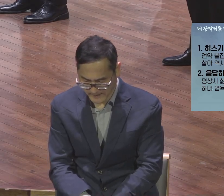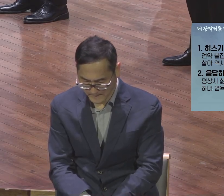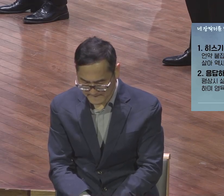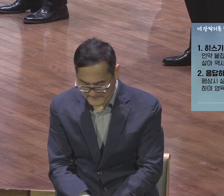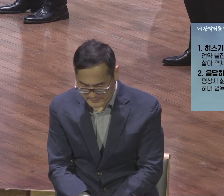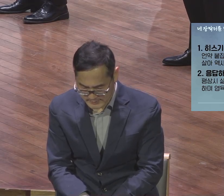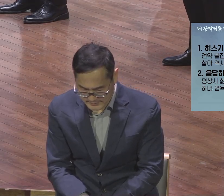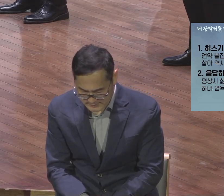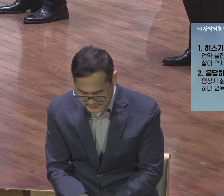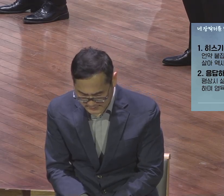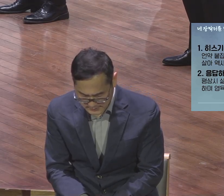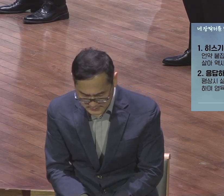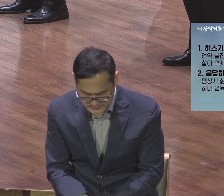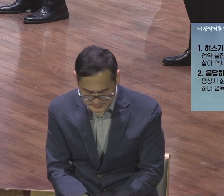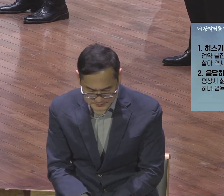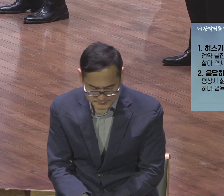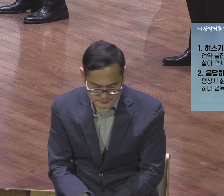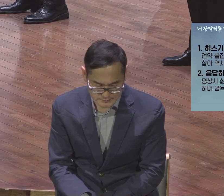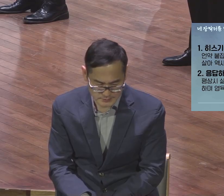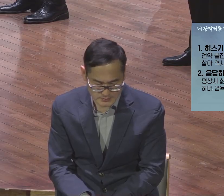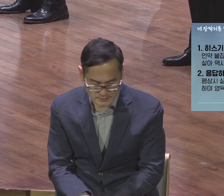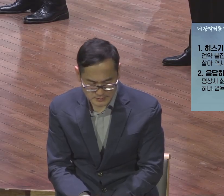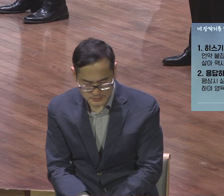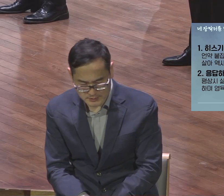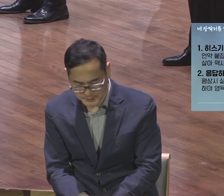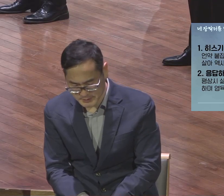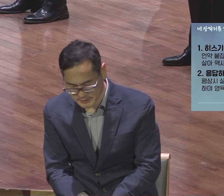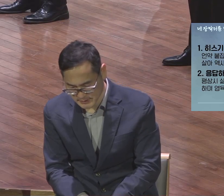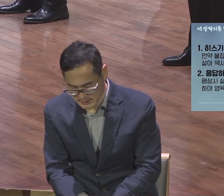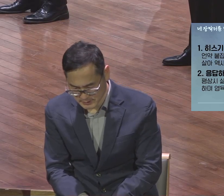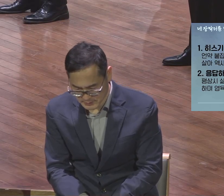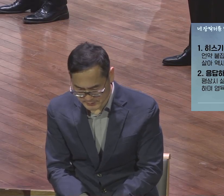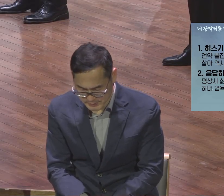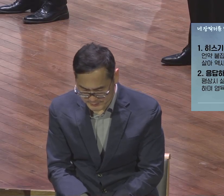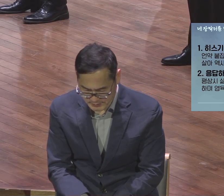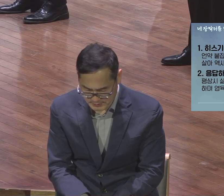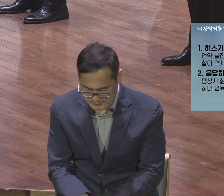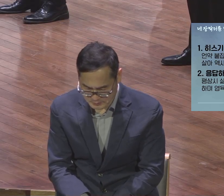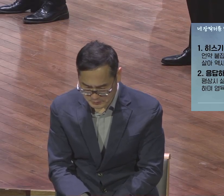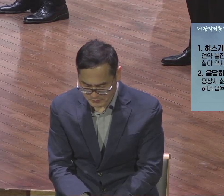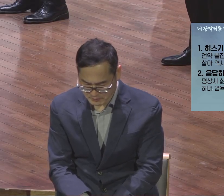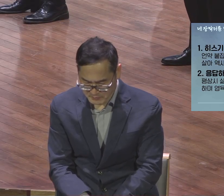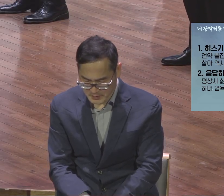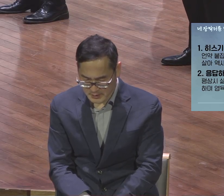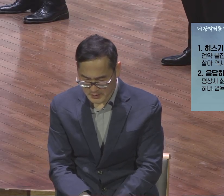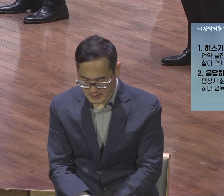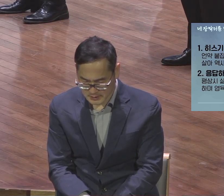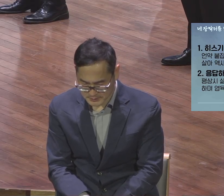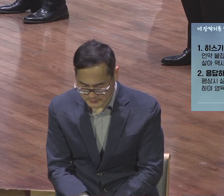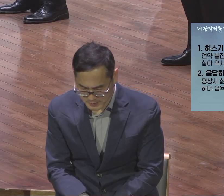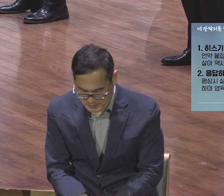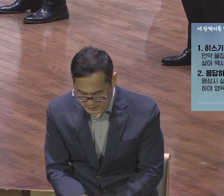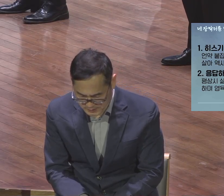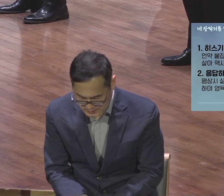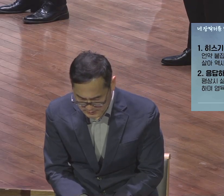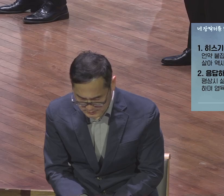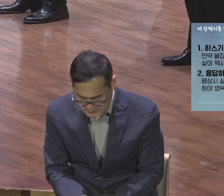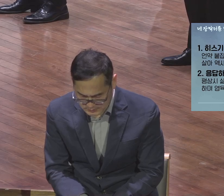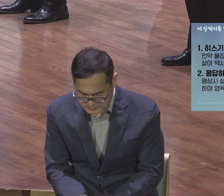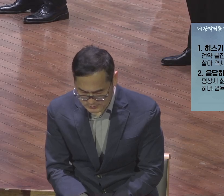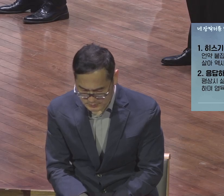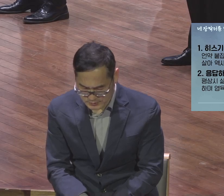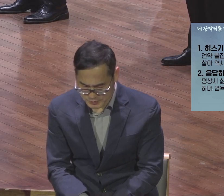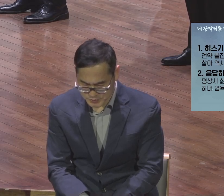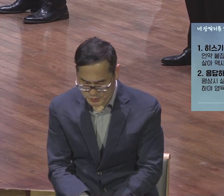주옵소서. 하나님의 통곡하는 기도를 배워가야 주옵소서. 눈물의 기도를 배워가야 주옵시고, 우리 하나님 앞에 간구한 기도를